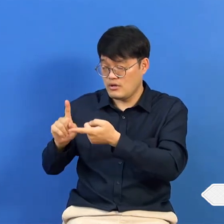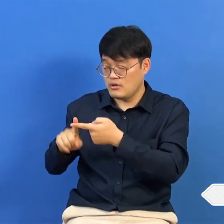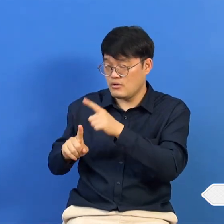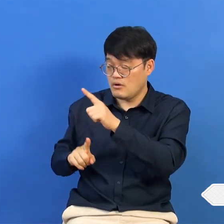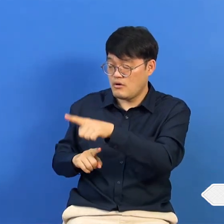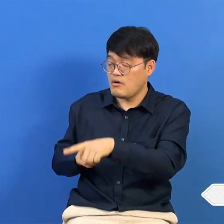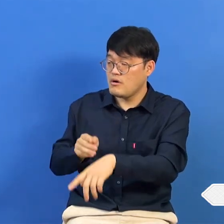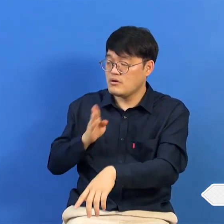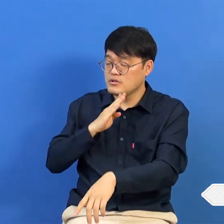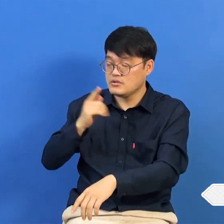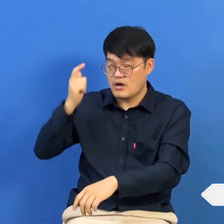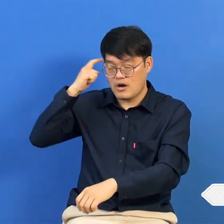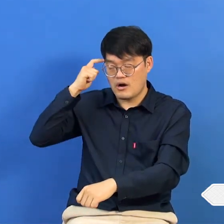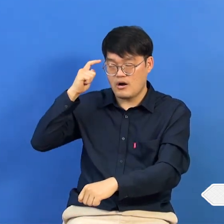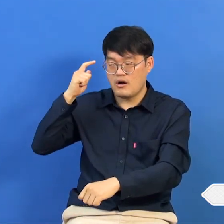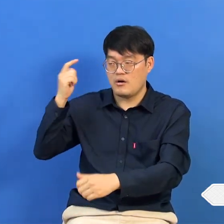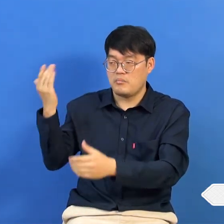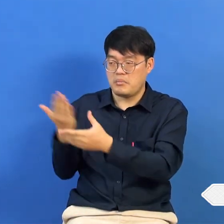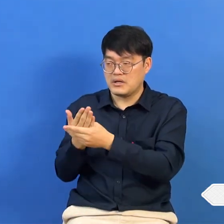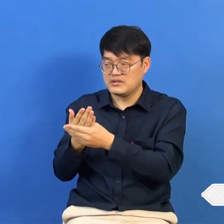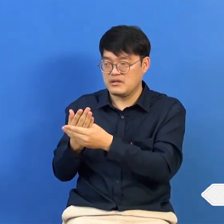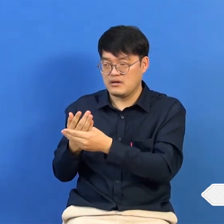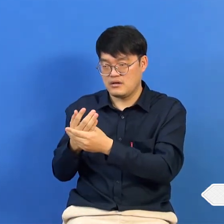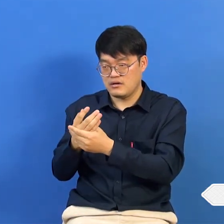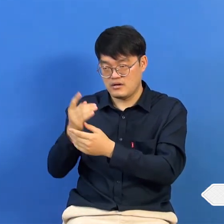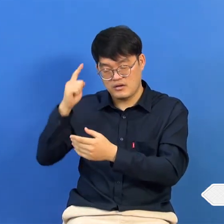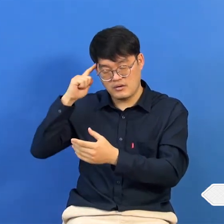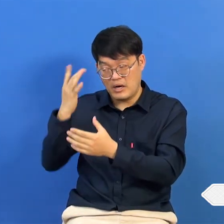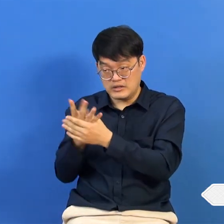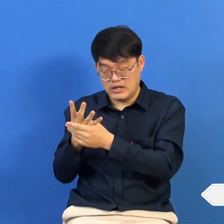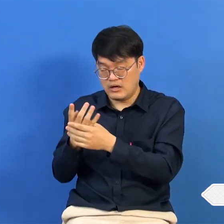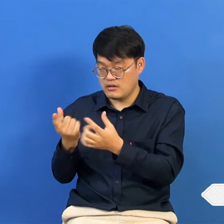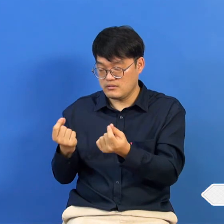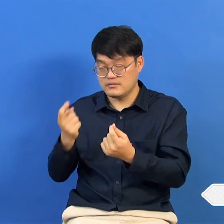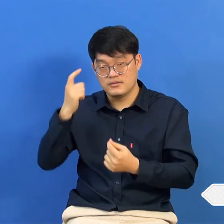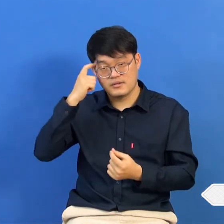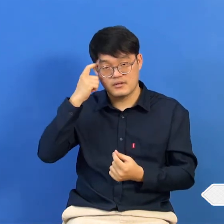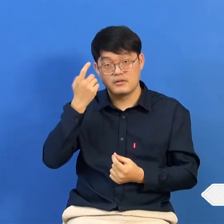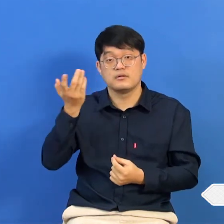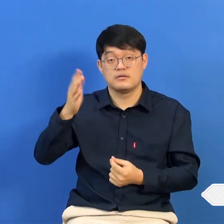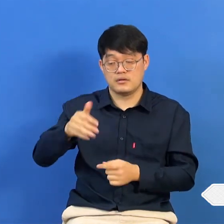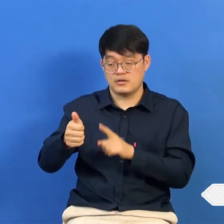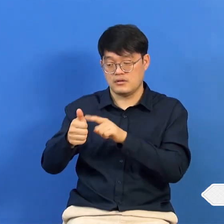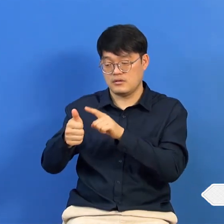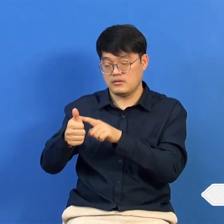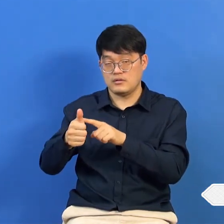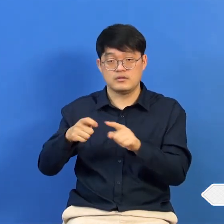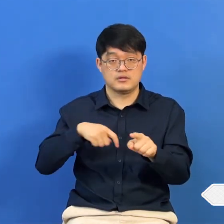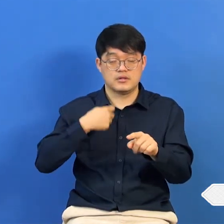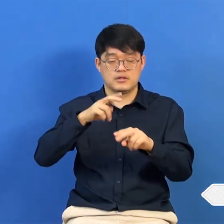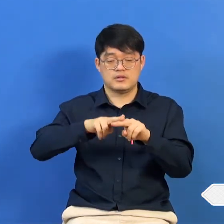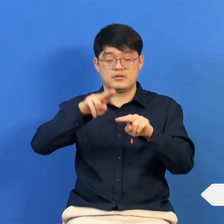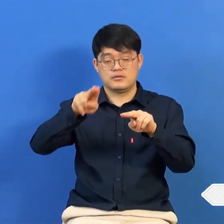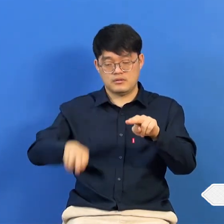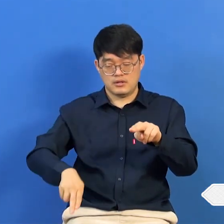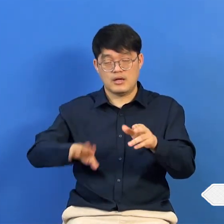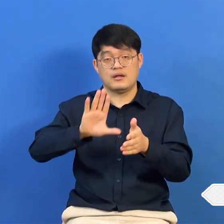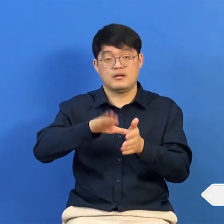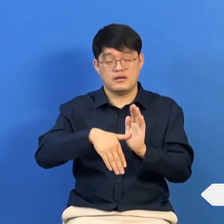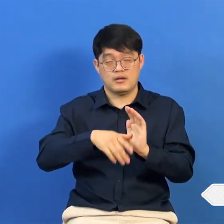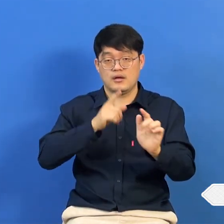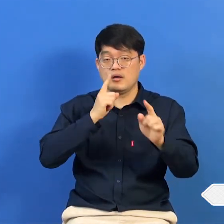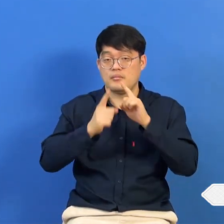그런 생각이 듭니다. 그런데 이 로이드 존스 목사님이 은퇴할 때에 그가 인사말을